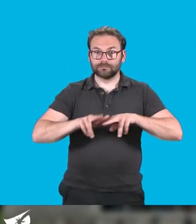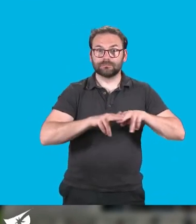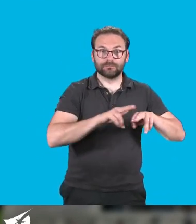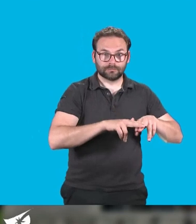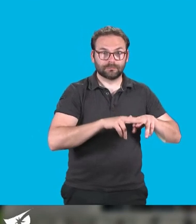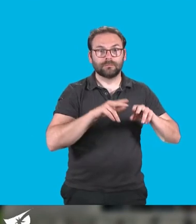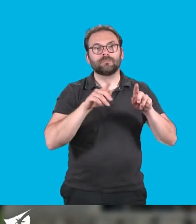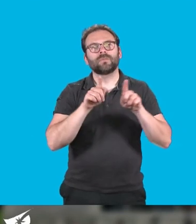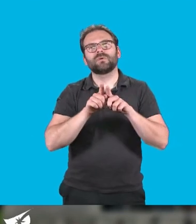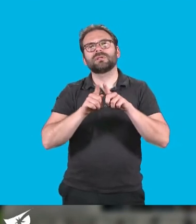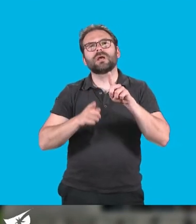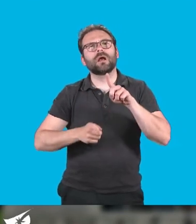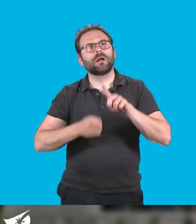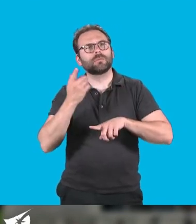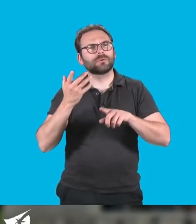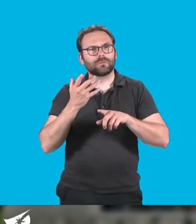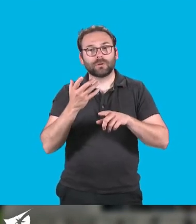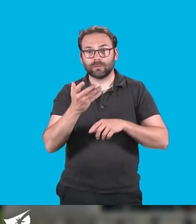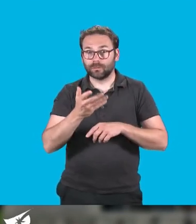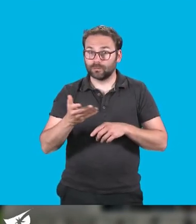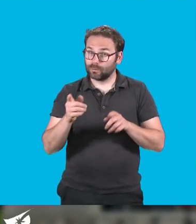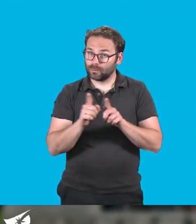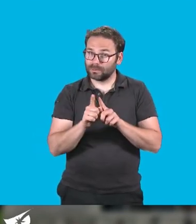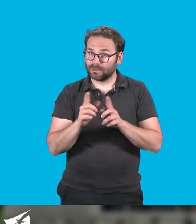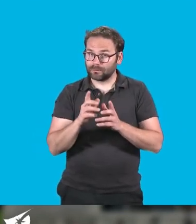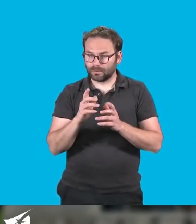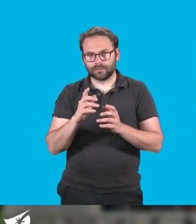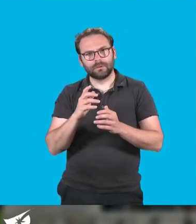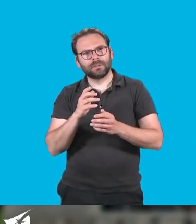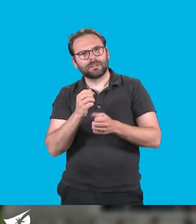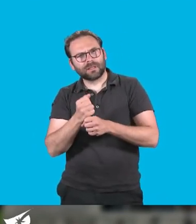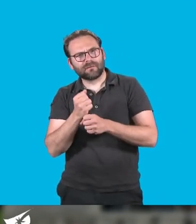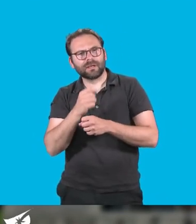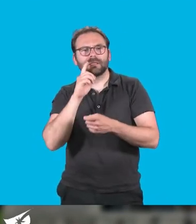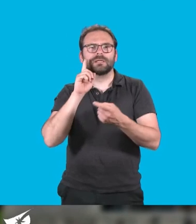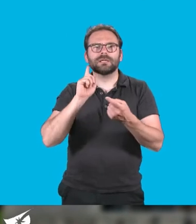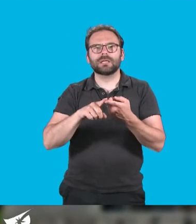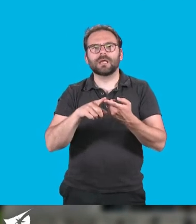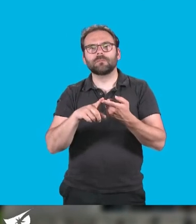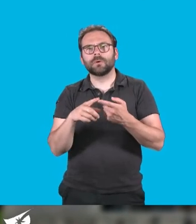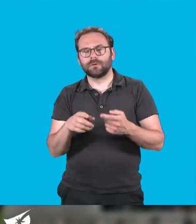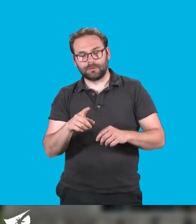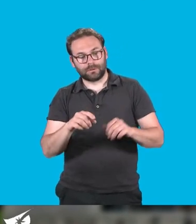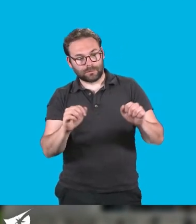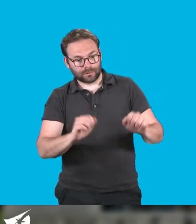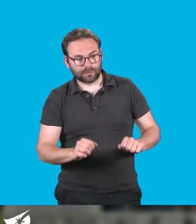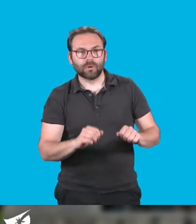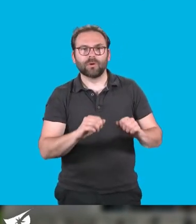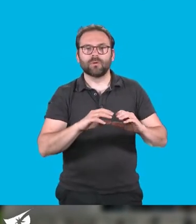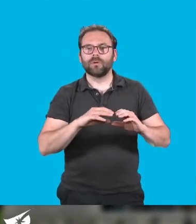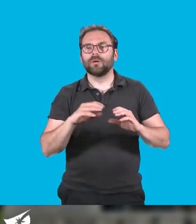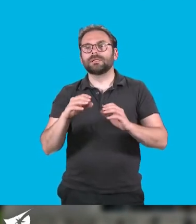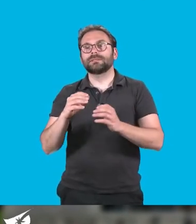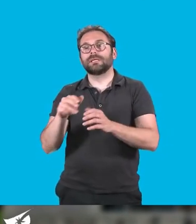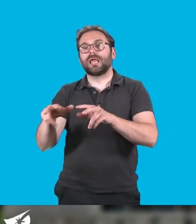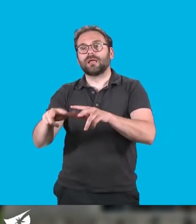traitement et aussi notre volonté d'ajuster et d'infléchir notre orientation sur la question du traitement des boues d'épuration pour